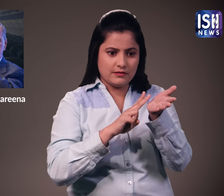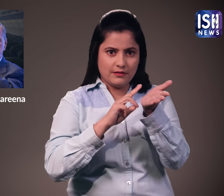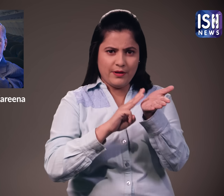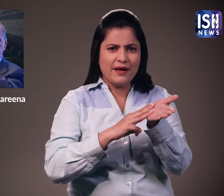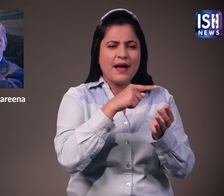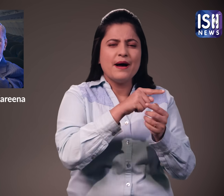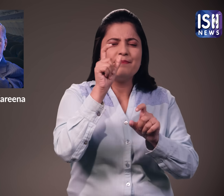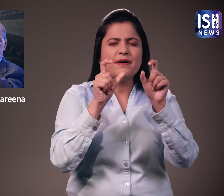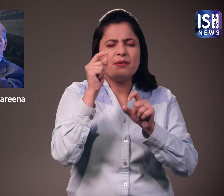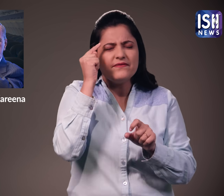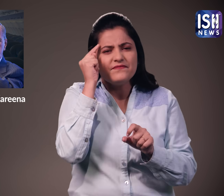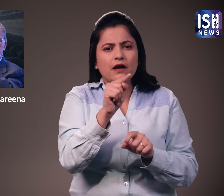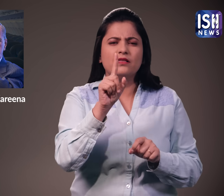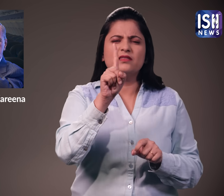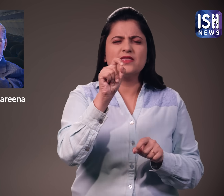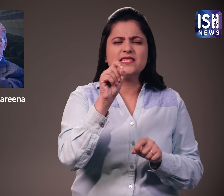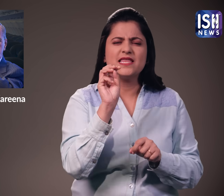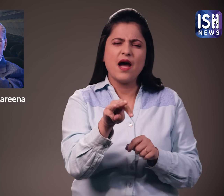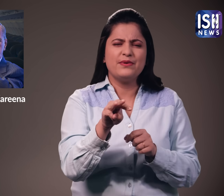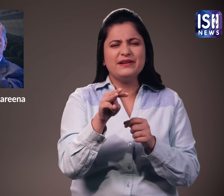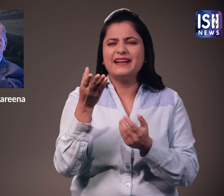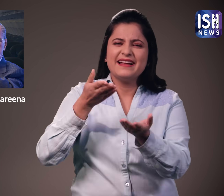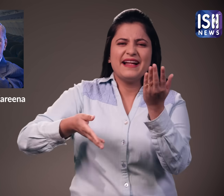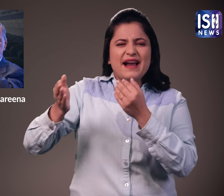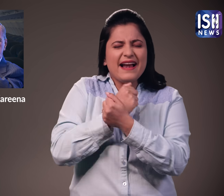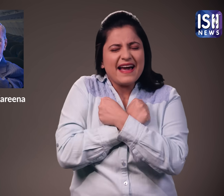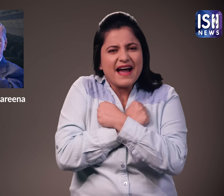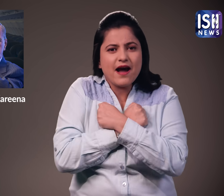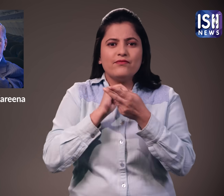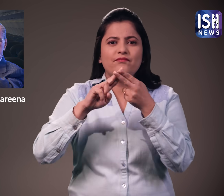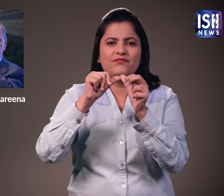लेकिन एक फिल्म अभिनेता को दस लाख मिलेंगे